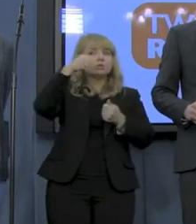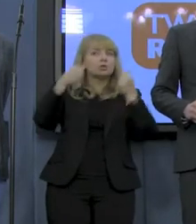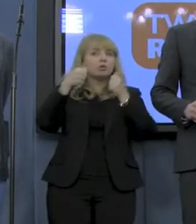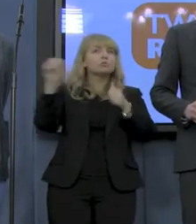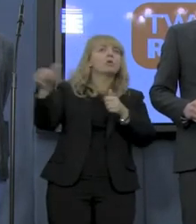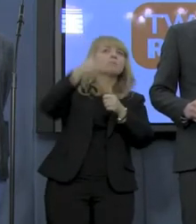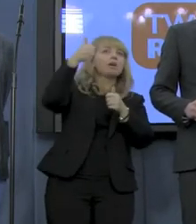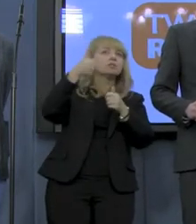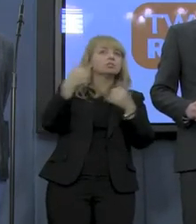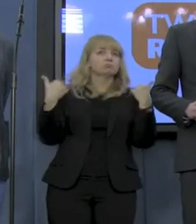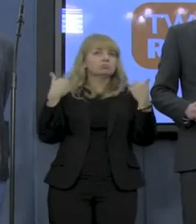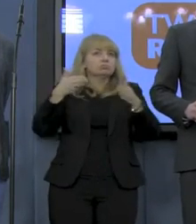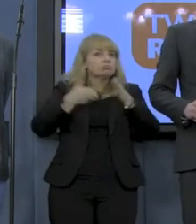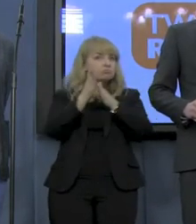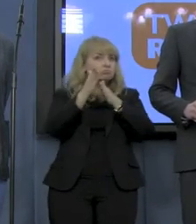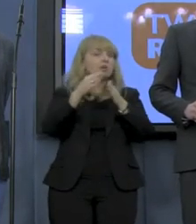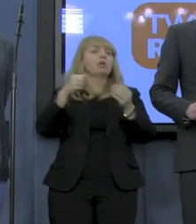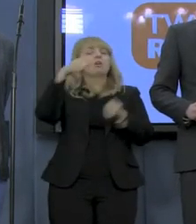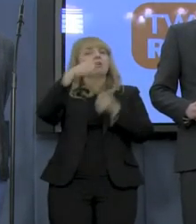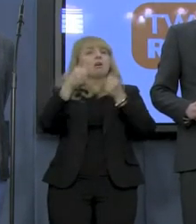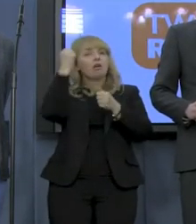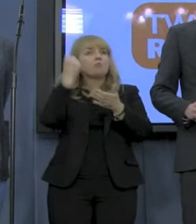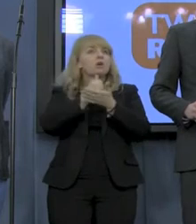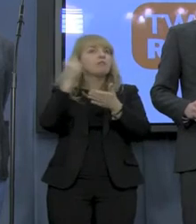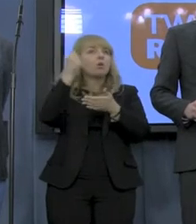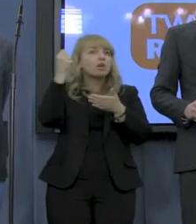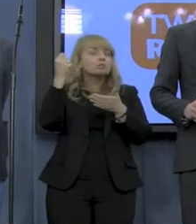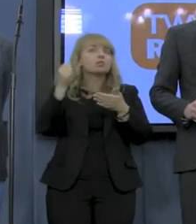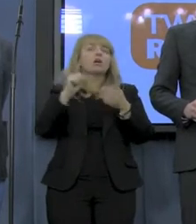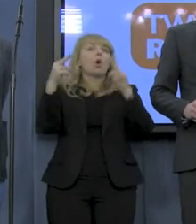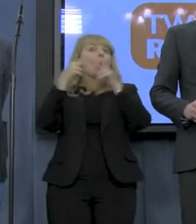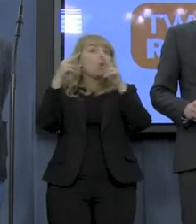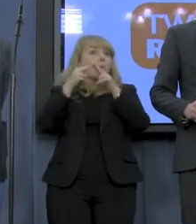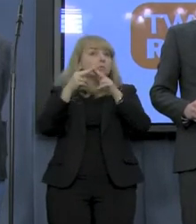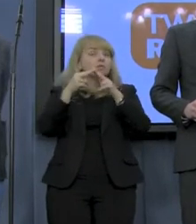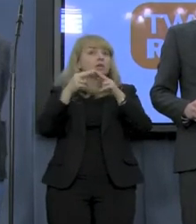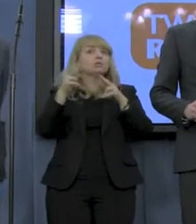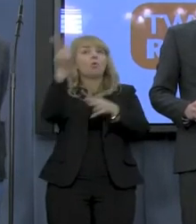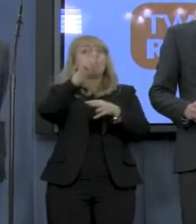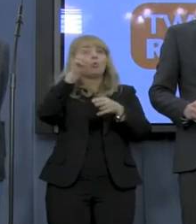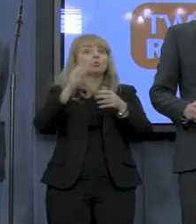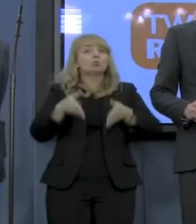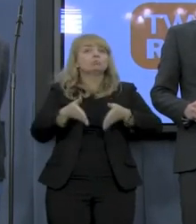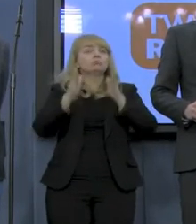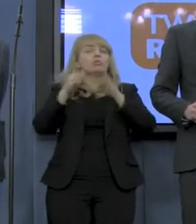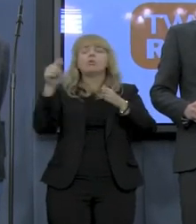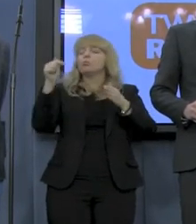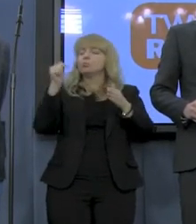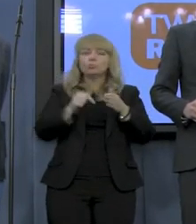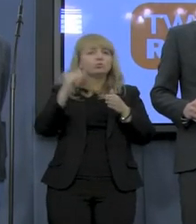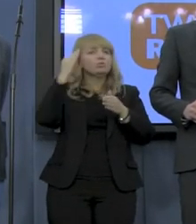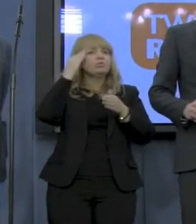kiedy osoba dostaje ten pierwszy kontakt z ruchem drogowym, ona powinna wiedzieć i być